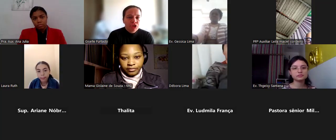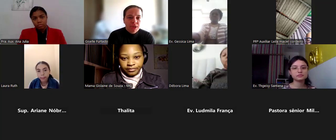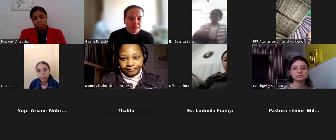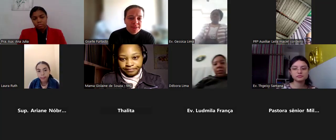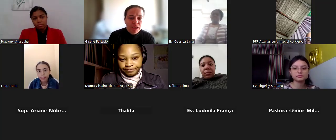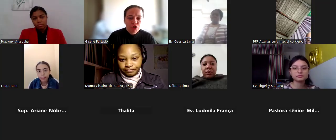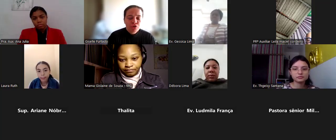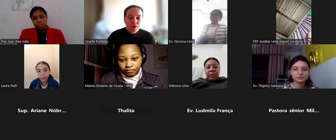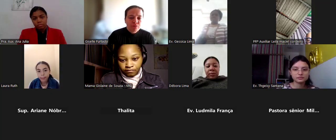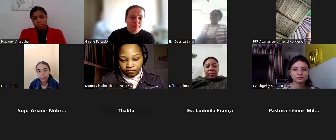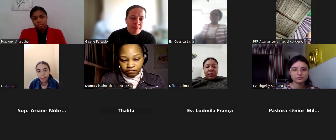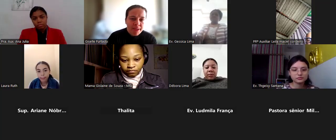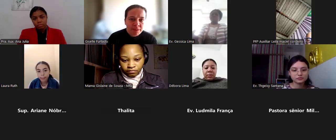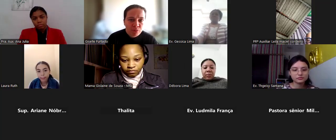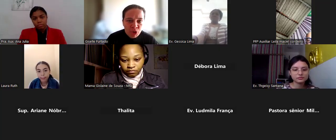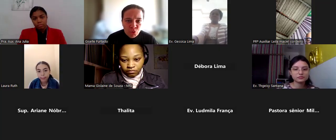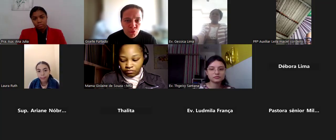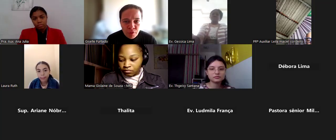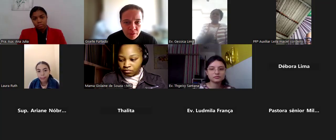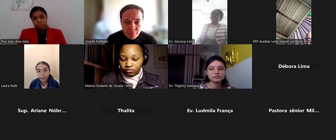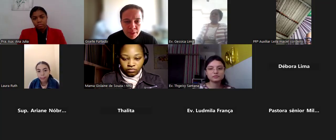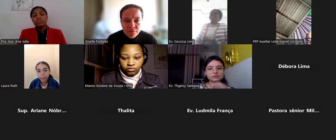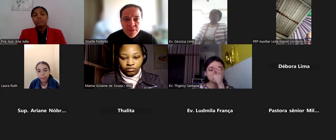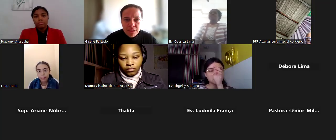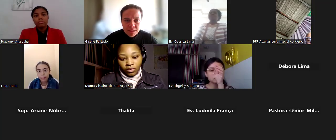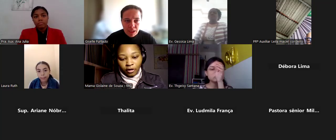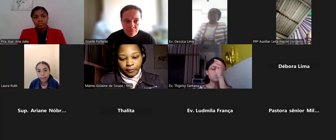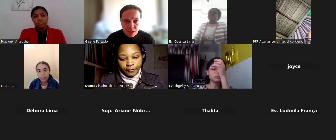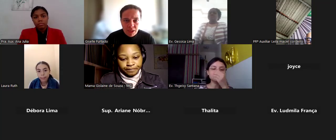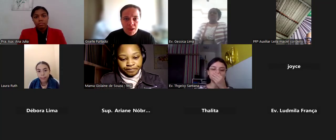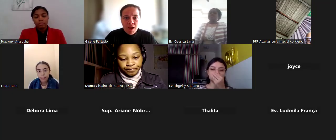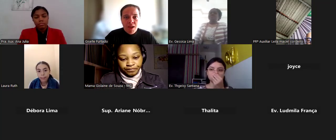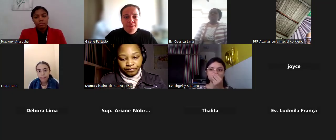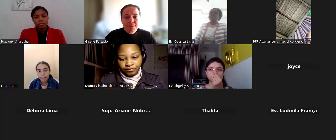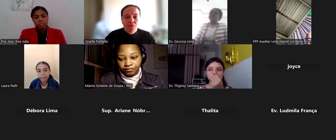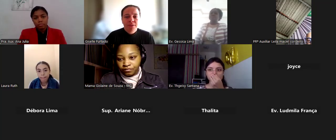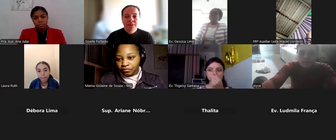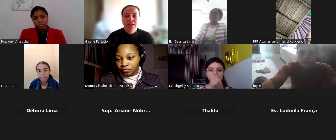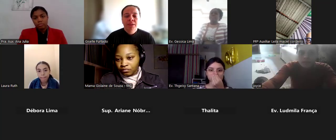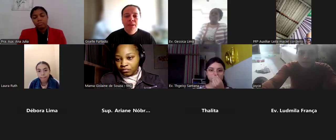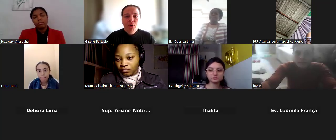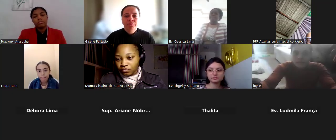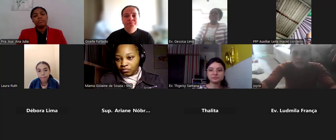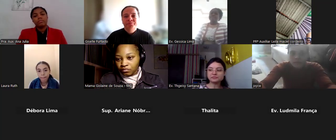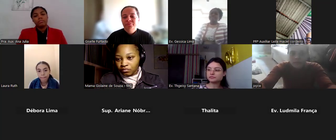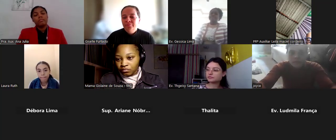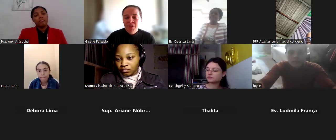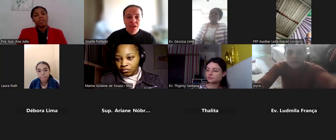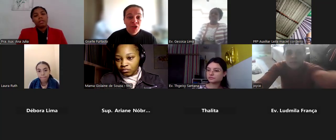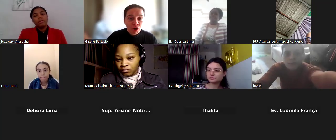achar necessário, a gente faz uma pasta numa nuvem para vocês reverem as aulas, tá bom? Ignorem